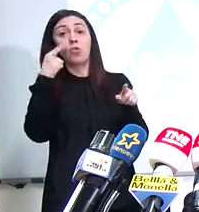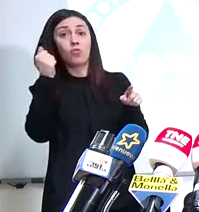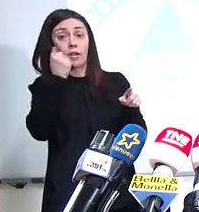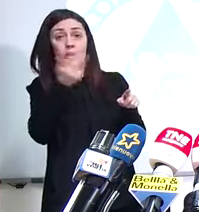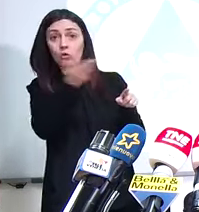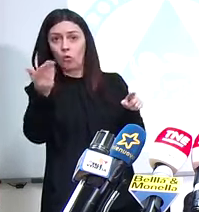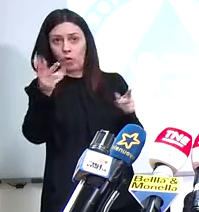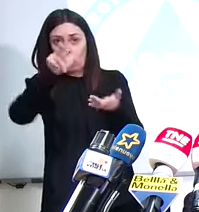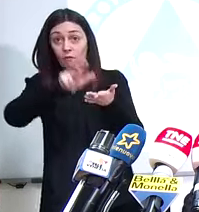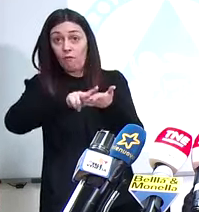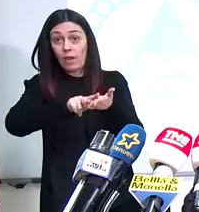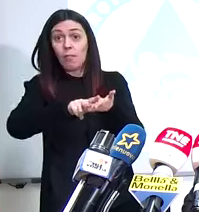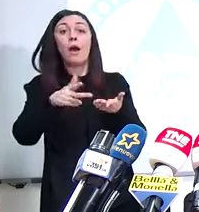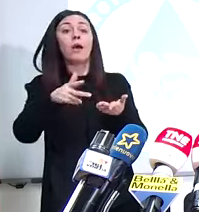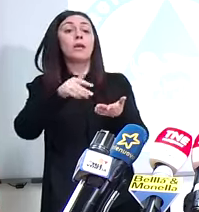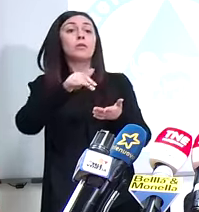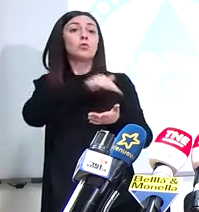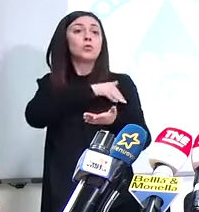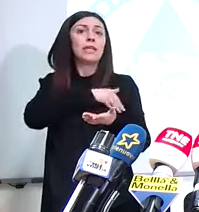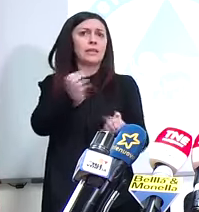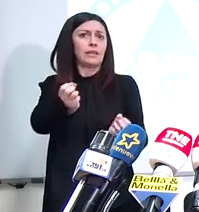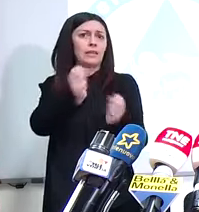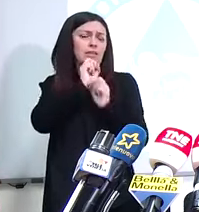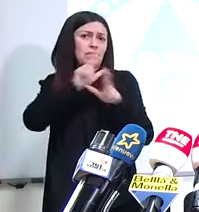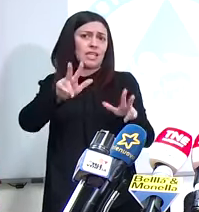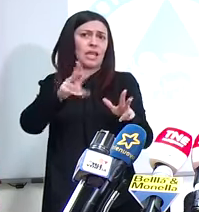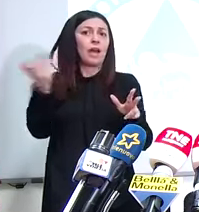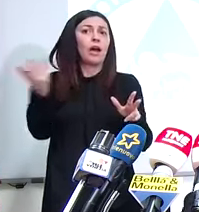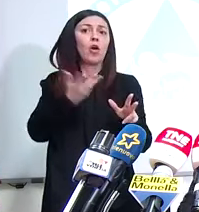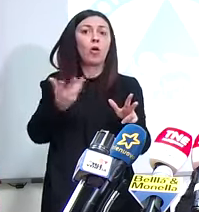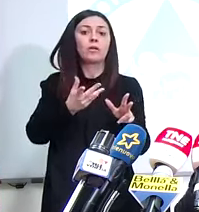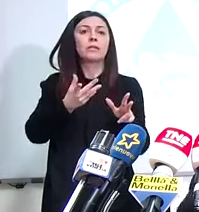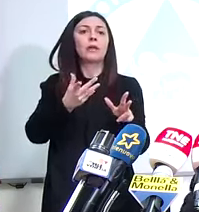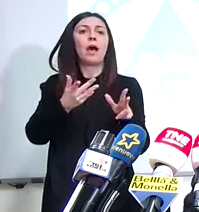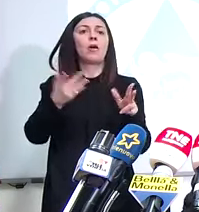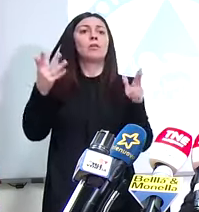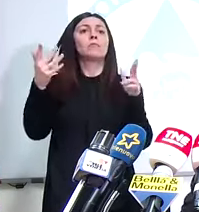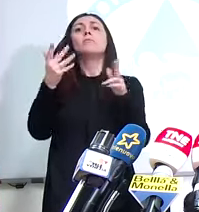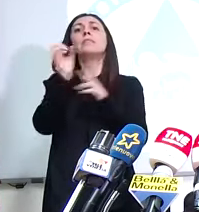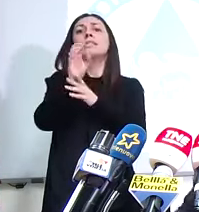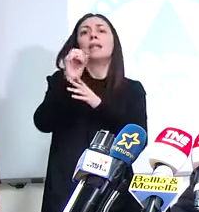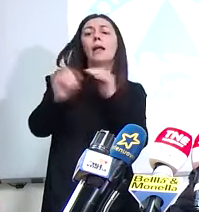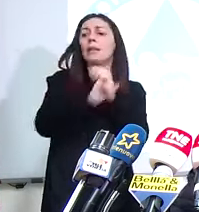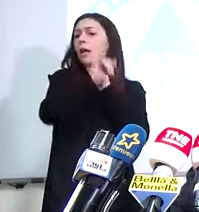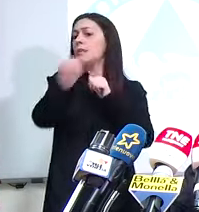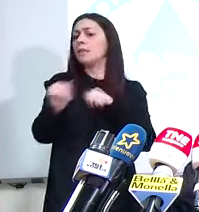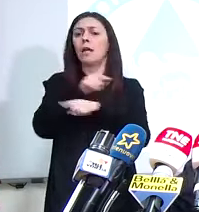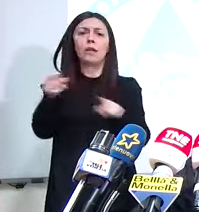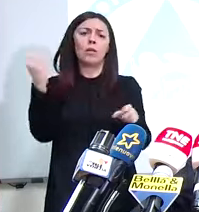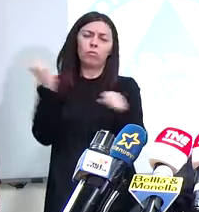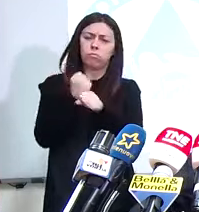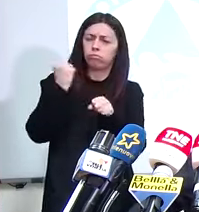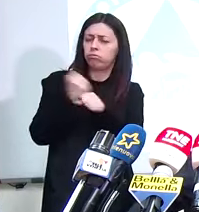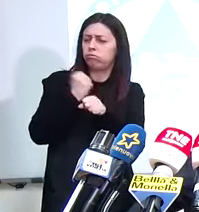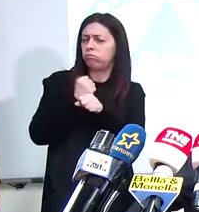lavora dichiara di lavorare molto di più fra l'altro con la data perché sono costretti a stalin seguire